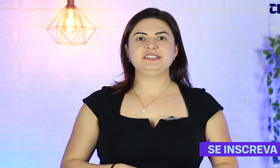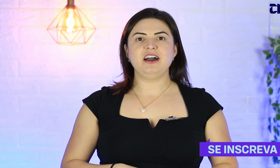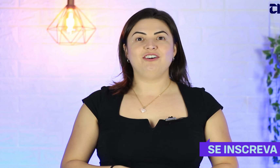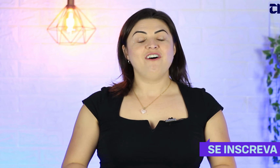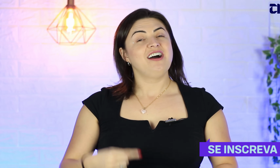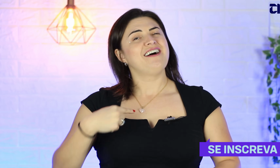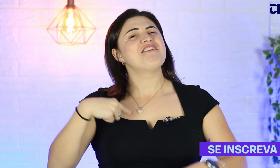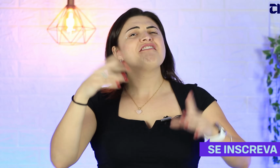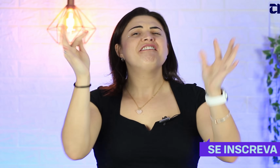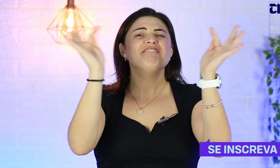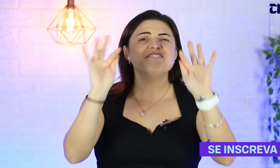facial.